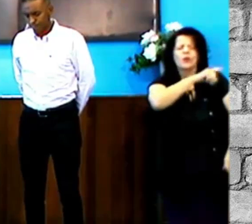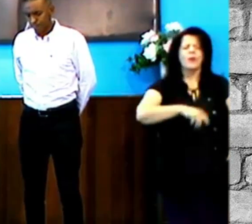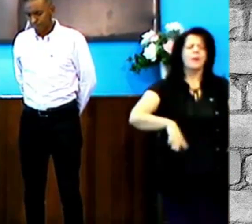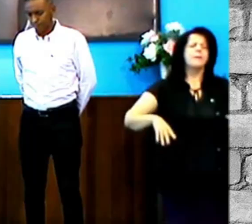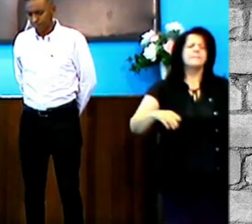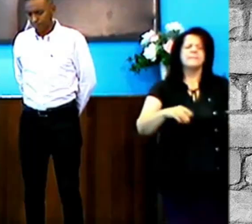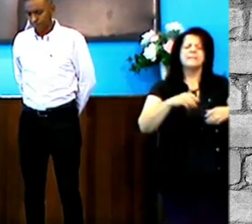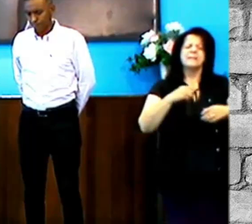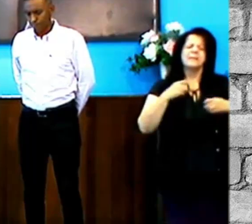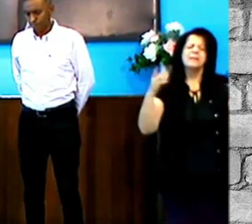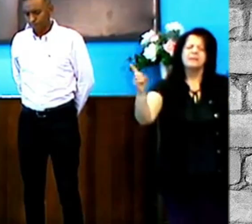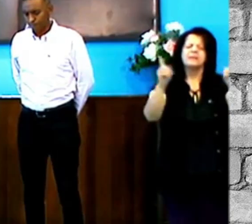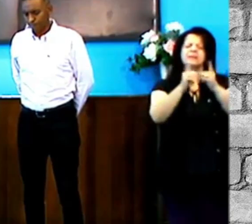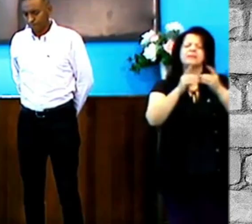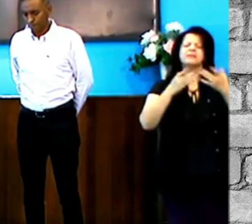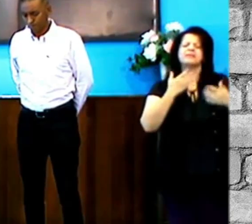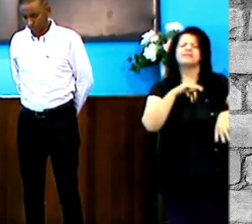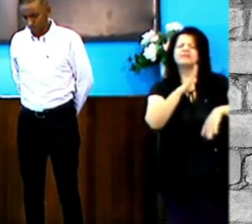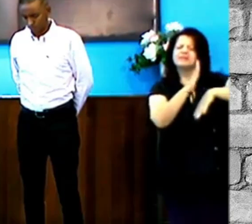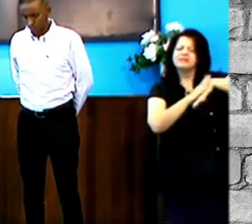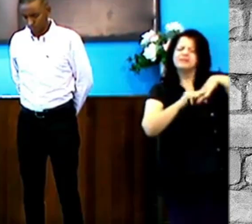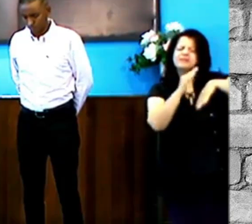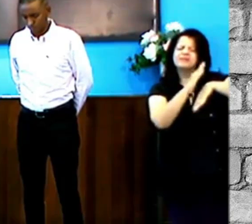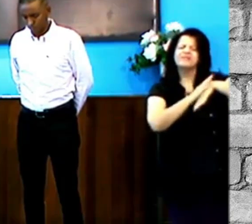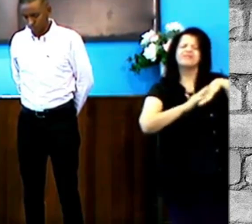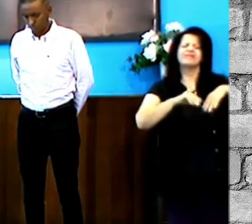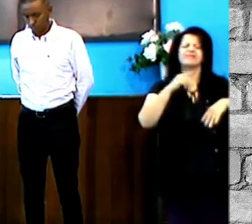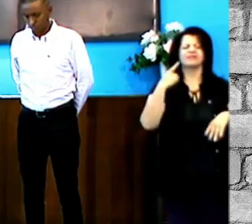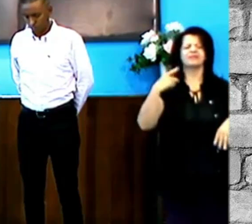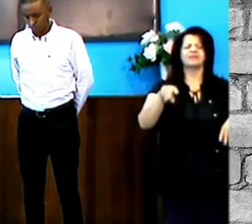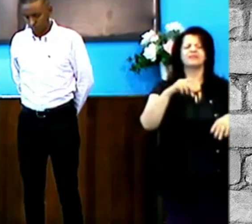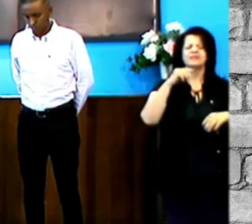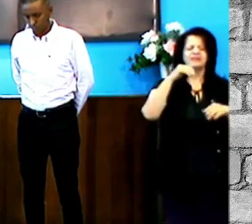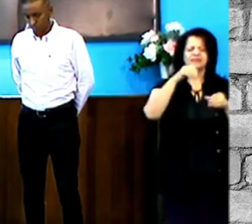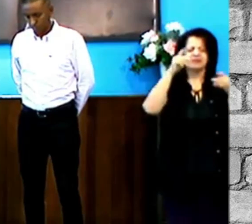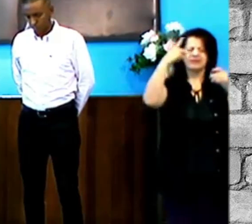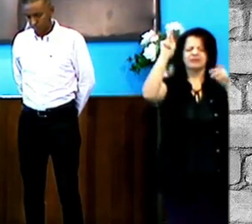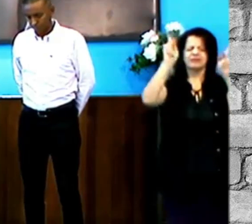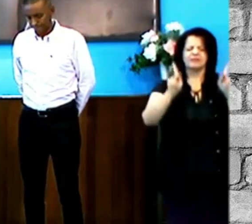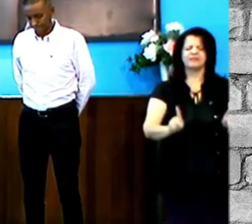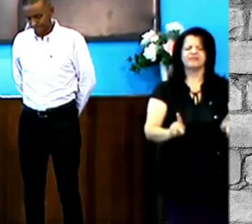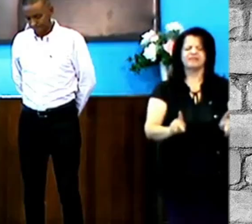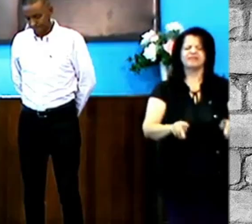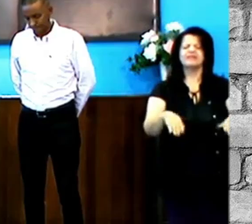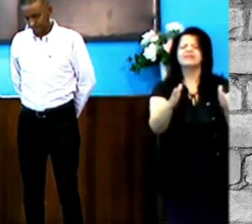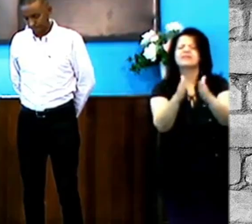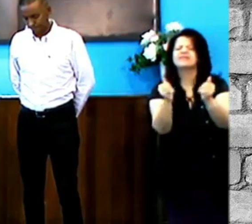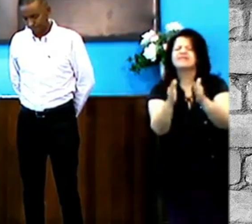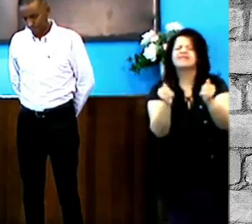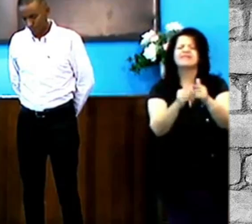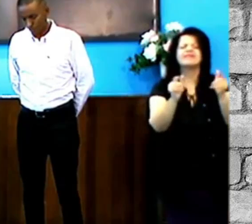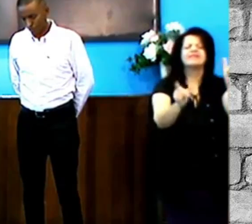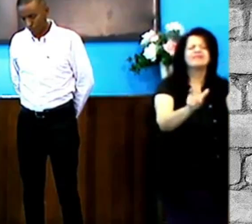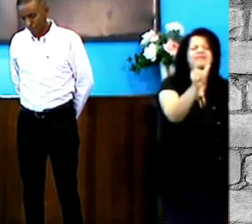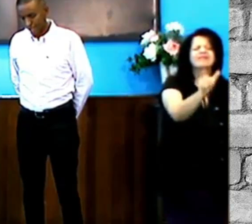a população, por todas as pessoas da nossa igreja, que infelizmente têm passado por momentos muito difíceis. Nós temos visto, Pai querido,